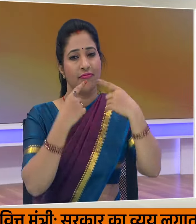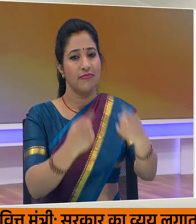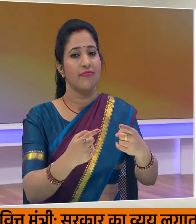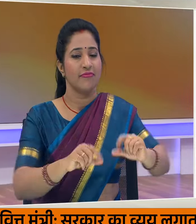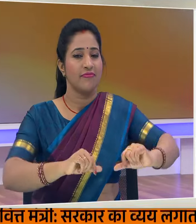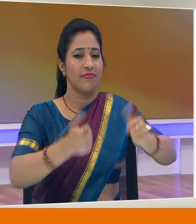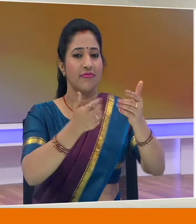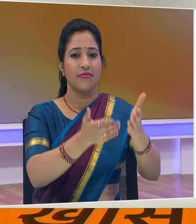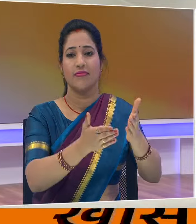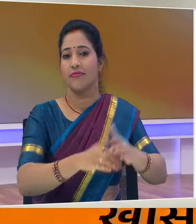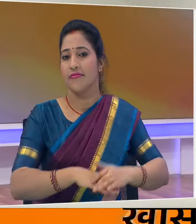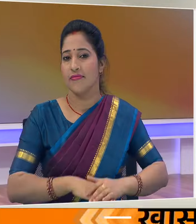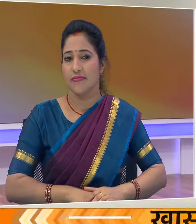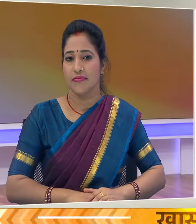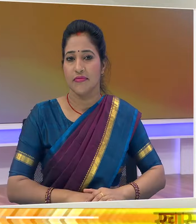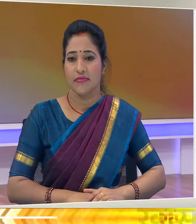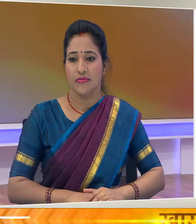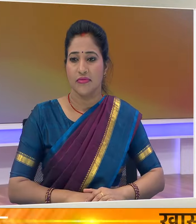दी।